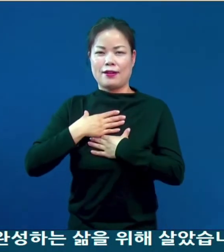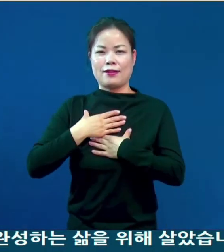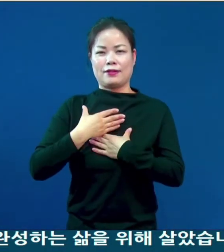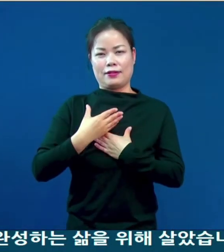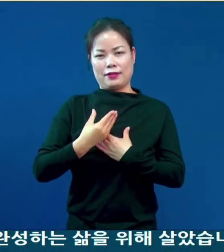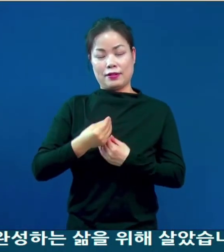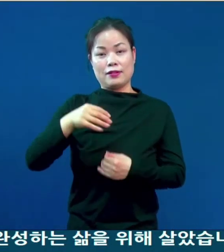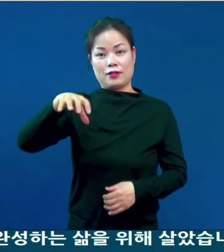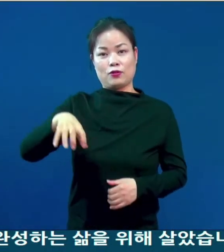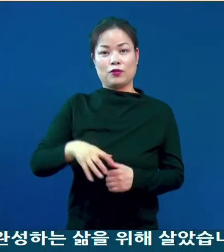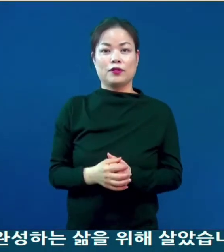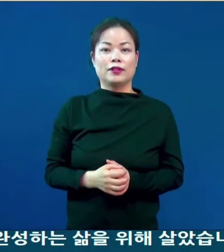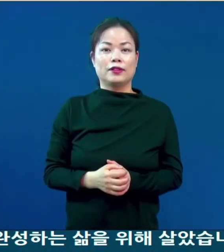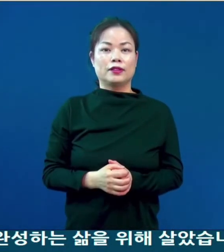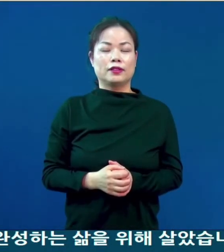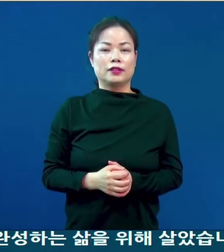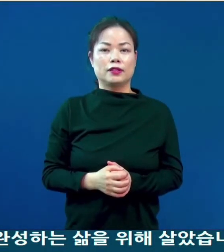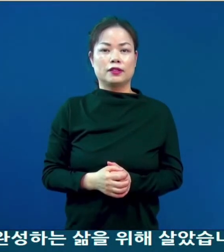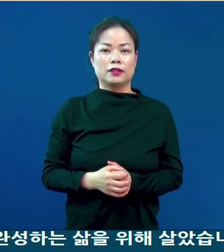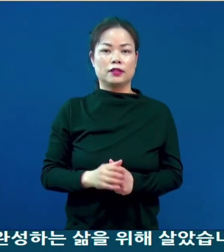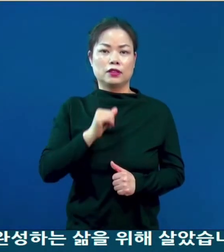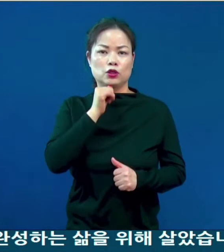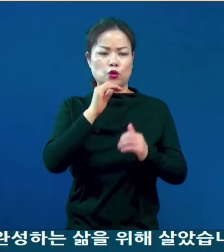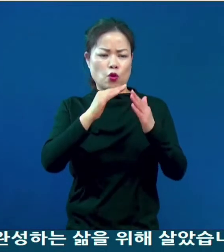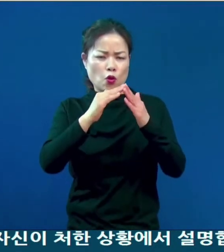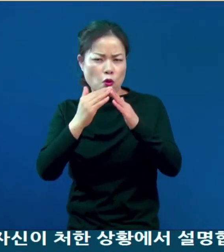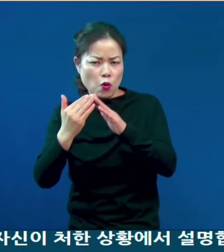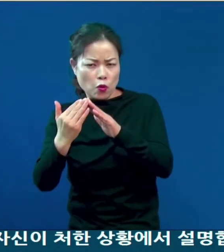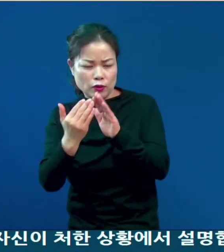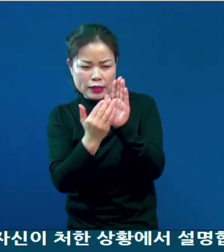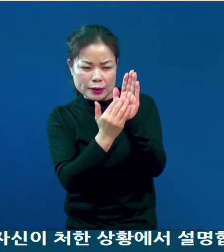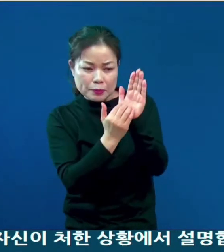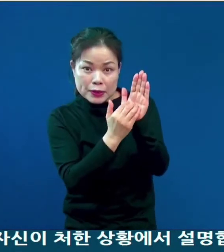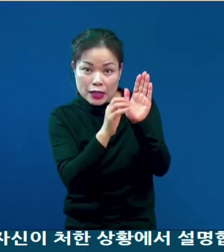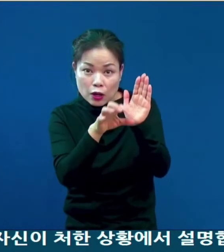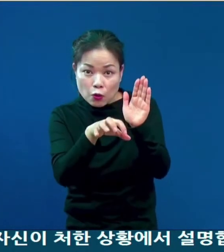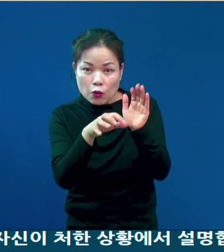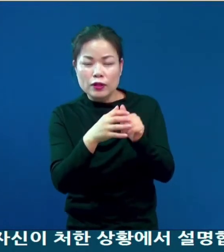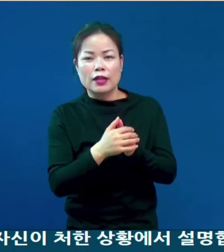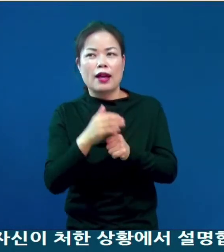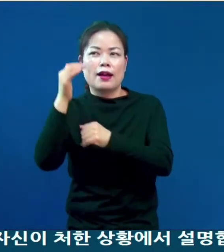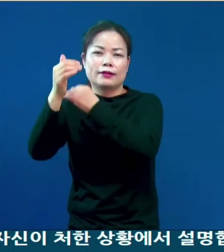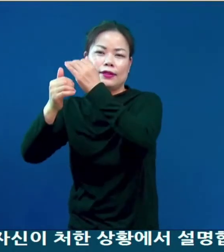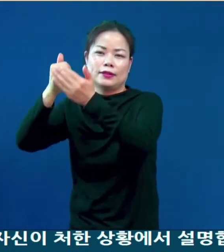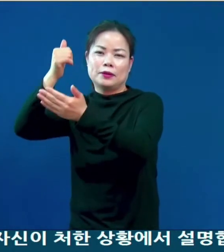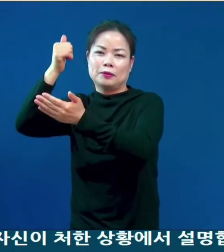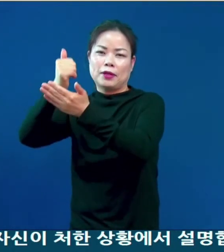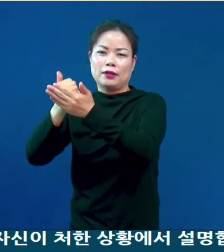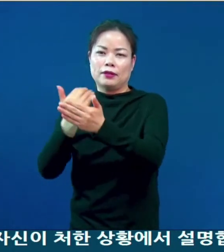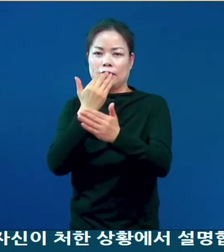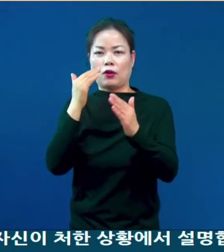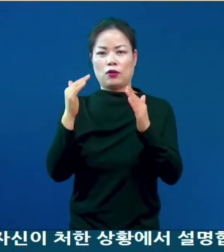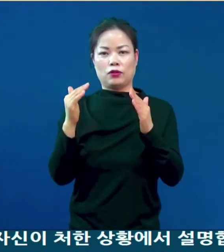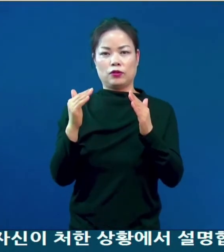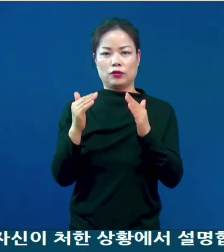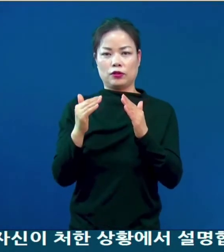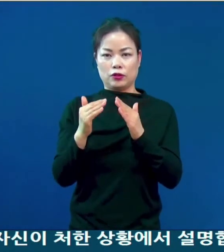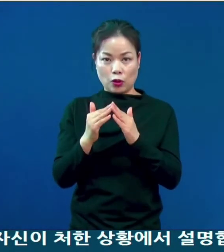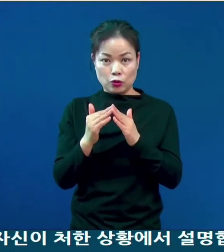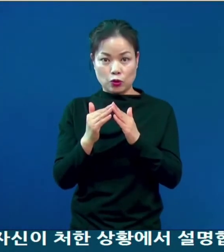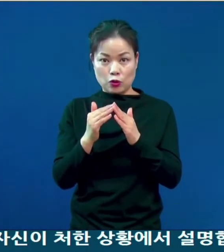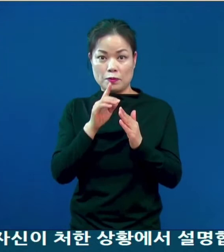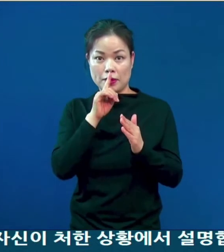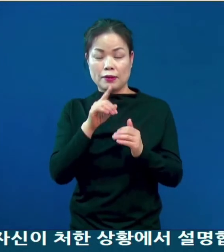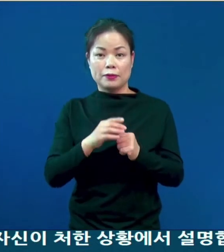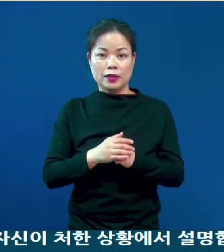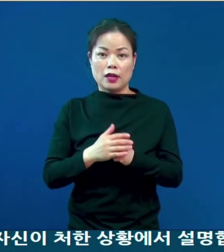곳이다라고 하는 것입니다. 초막과 장막, 은밀한 곳, 이 모두가 하나님의 성전, 성소를 가리키는